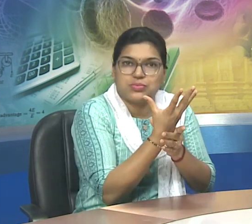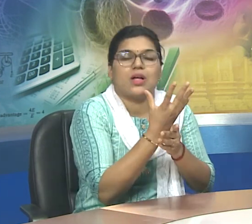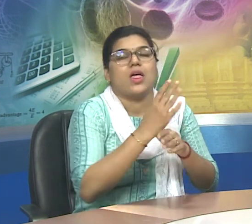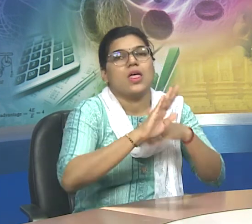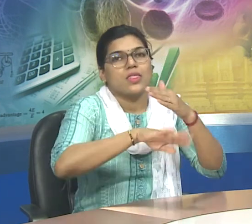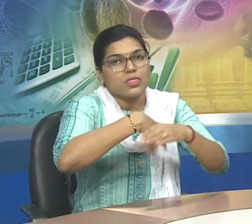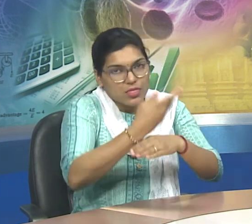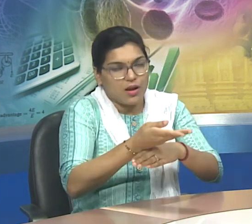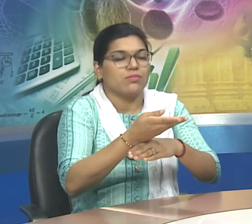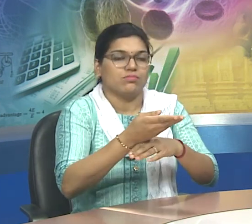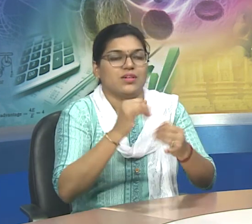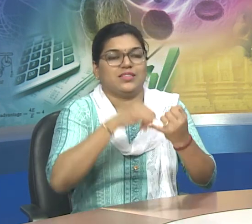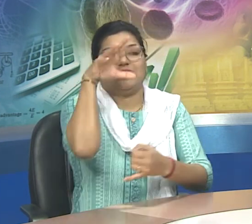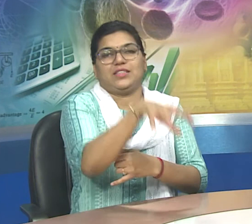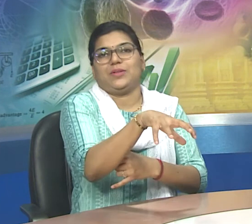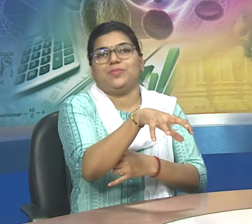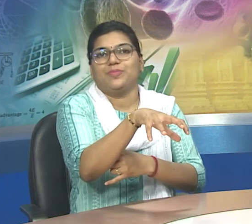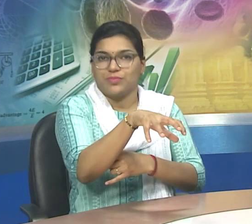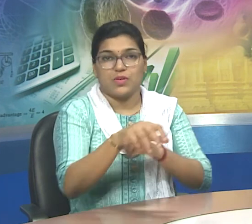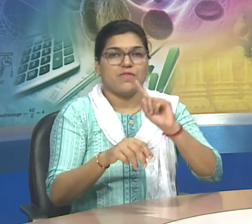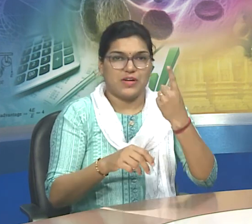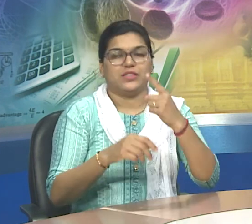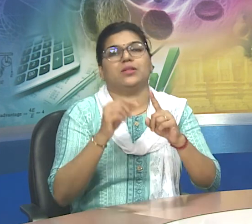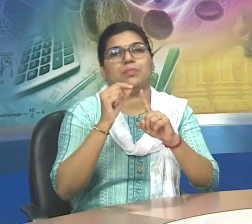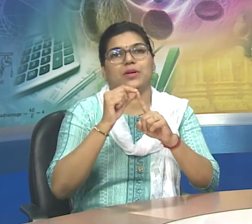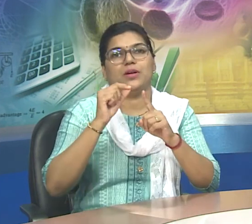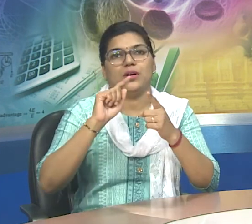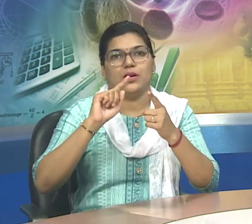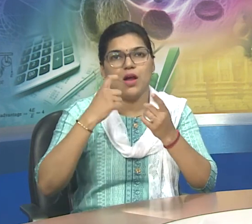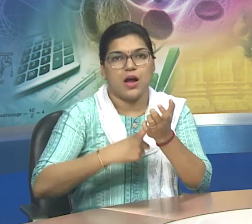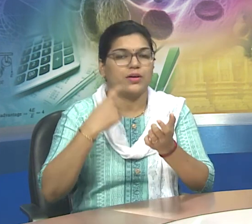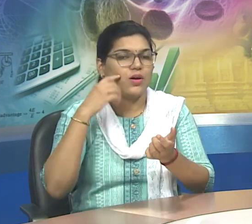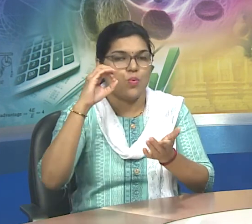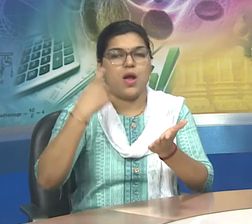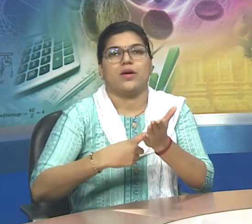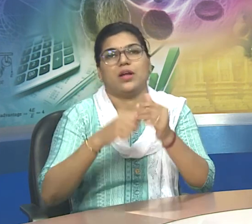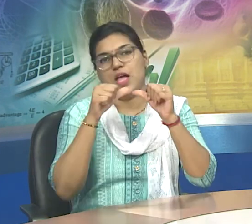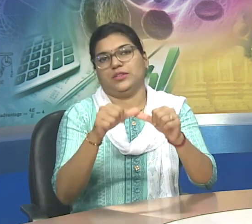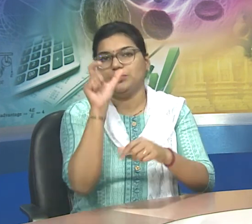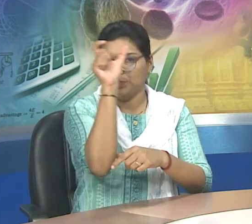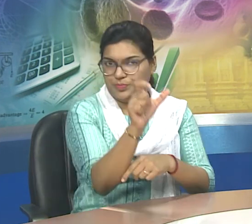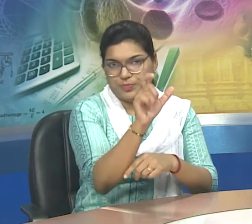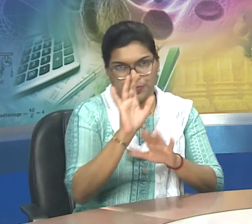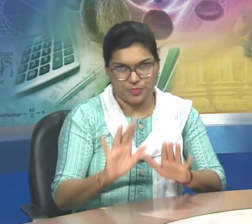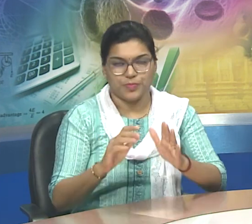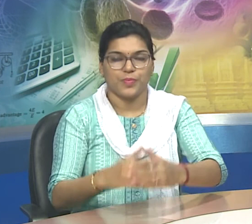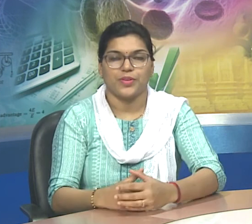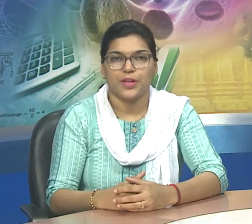एसोसिएशन विच इज प्रायर टू द स्टेट, जो स्टेट से पहले आता है। तो इस प्रश्न का उत्तर प्रायर है।